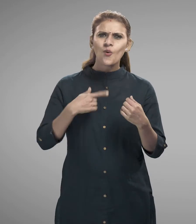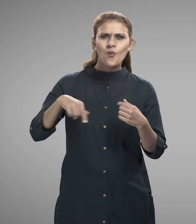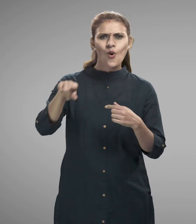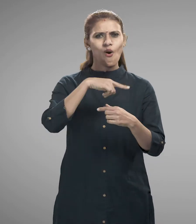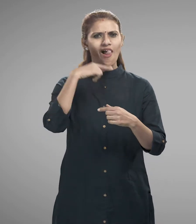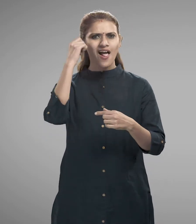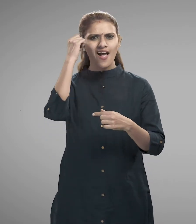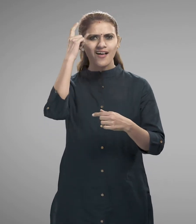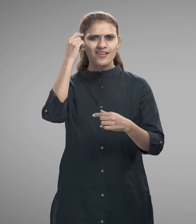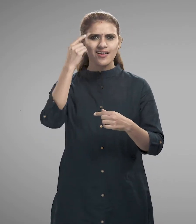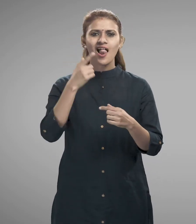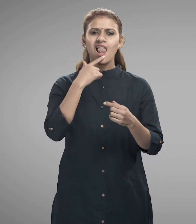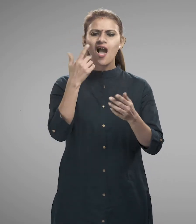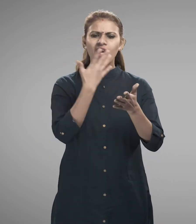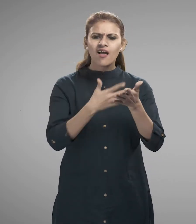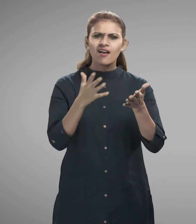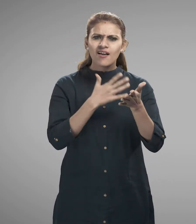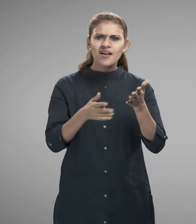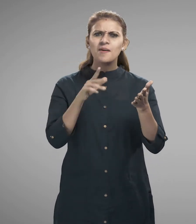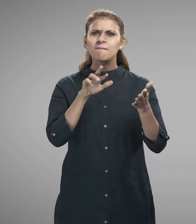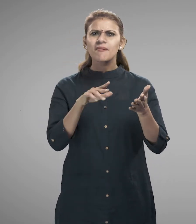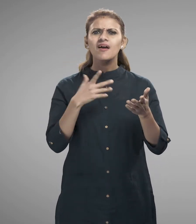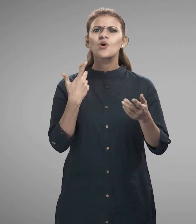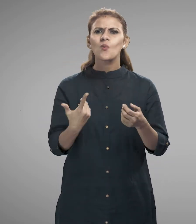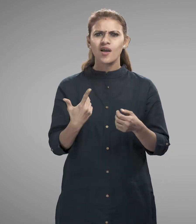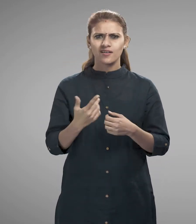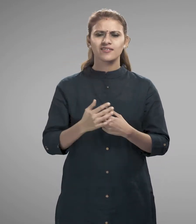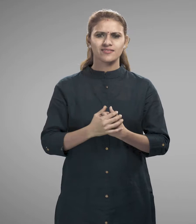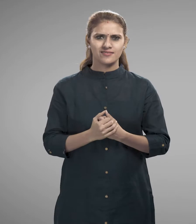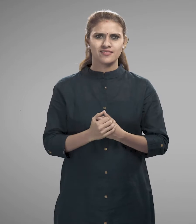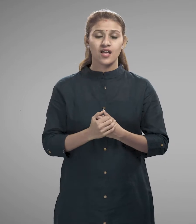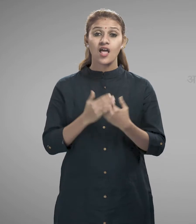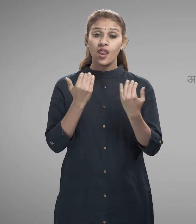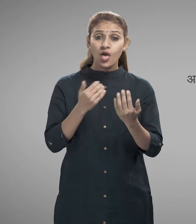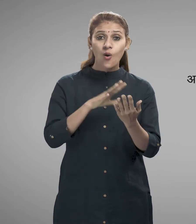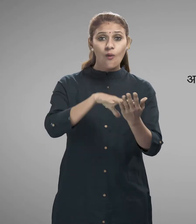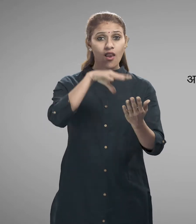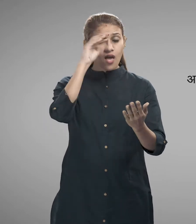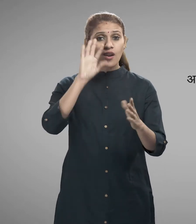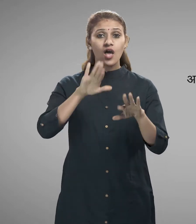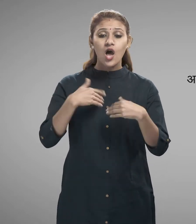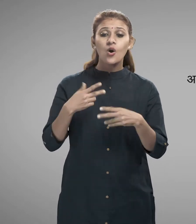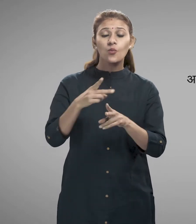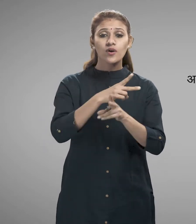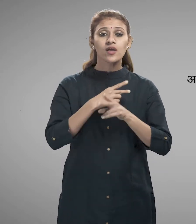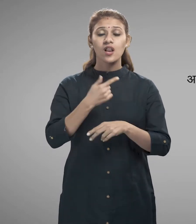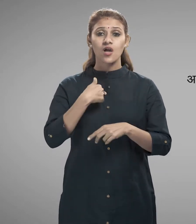अब जबकि हम मासिक धर्म का कारण समझ गए हैं, आइए देखते हैं कि मासिक धर्म के दौरान हम अपनी